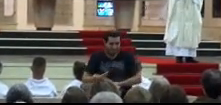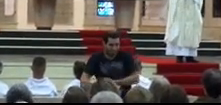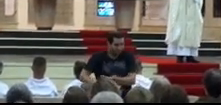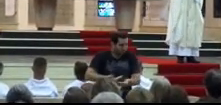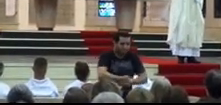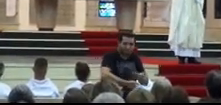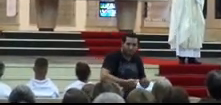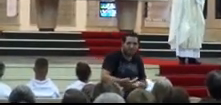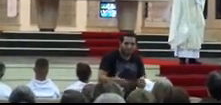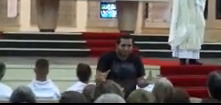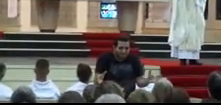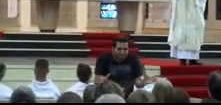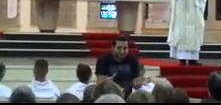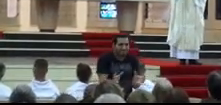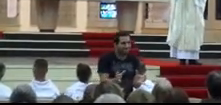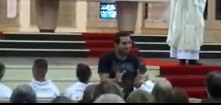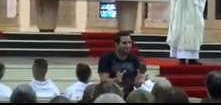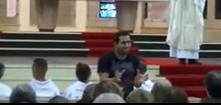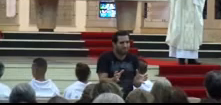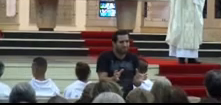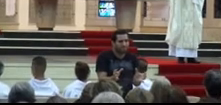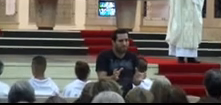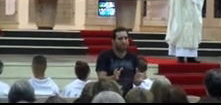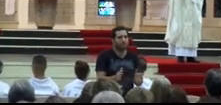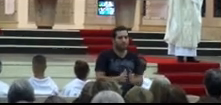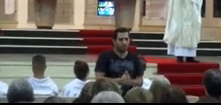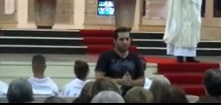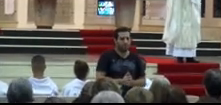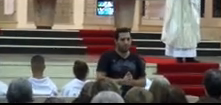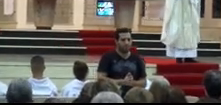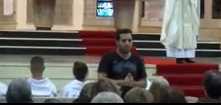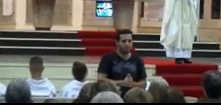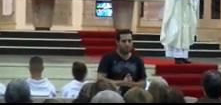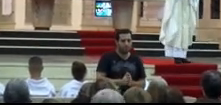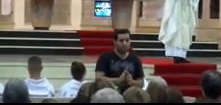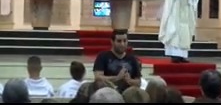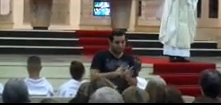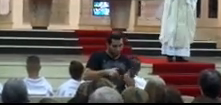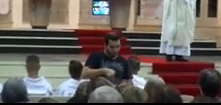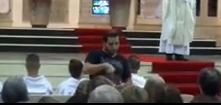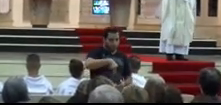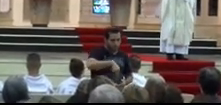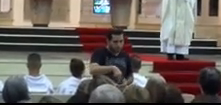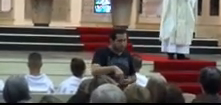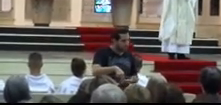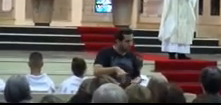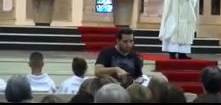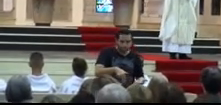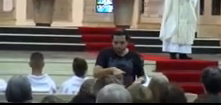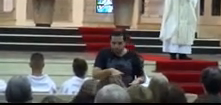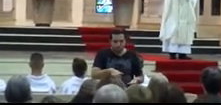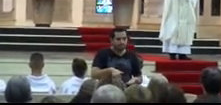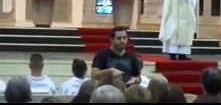Ali Jesus faz o último gesto, o gesto que